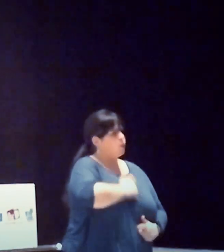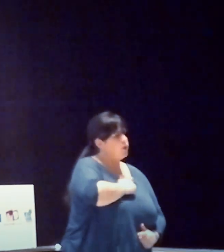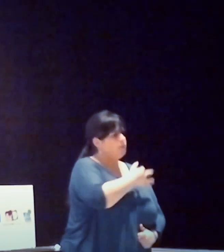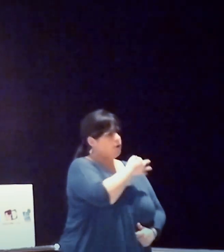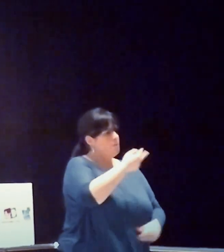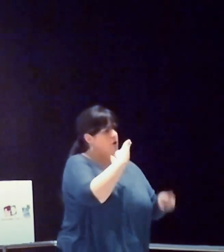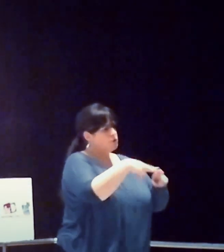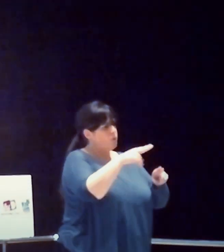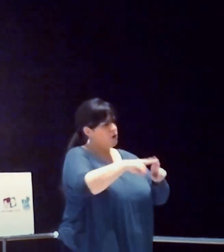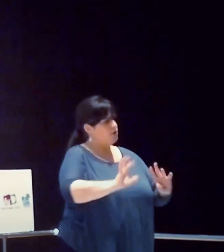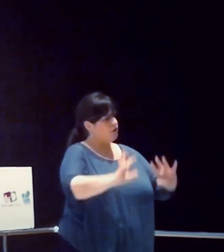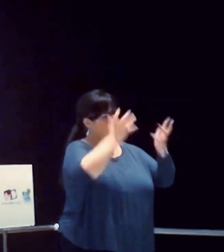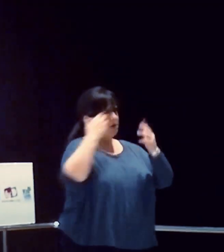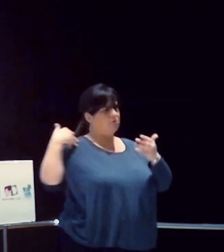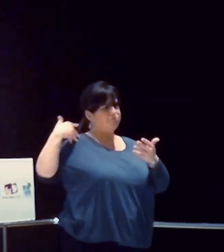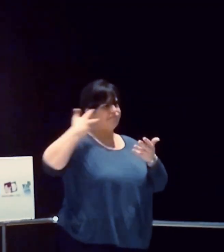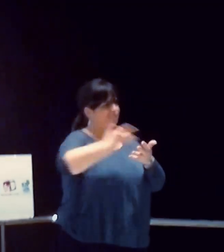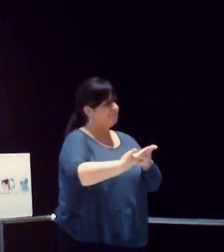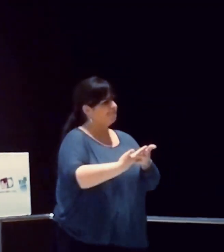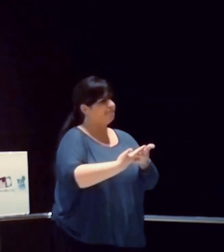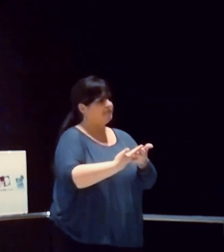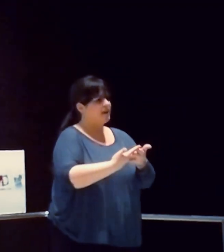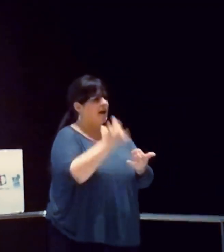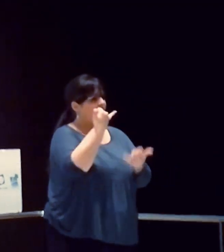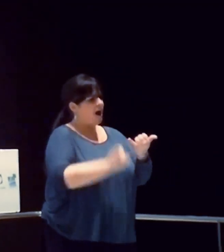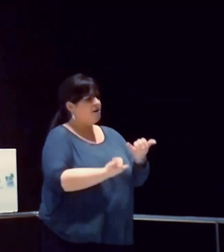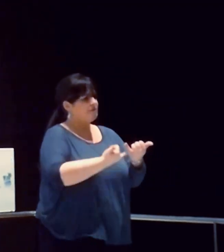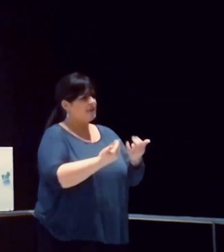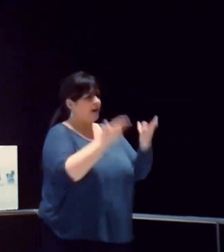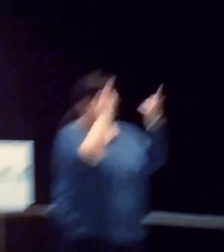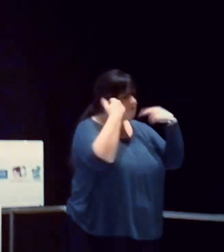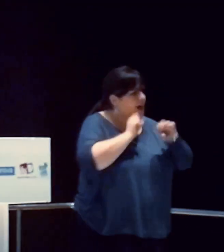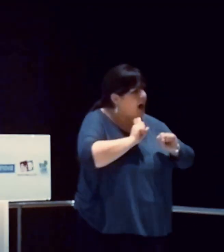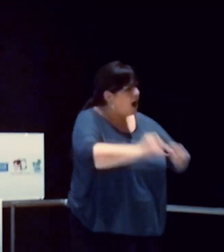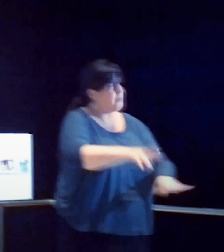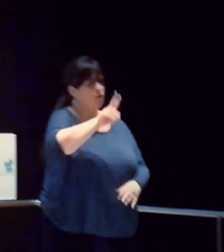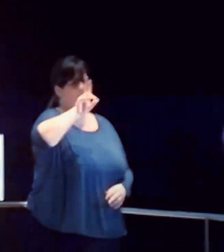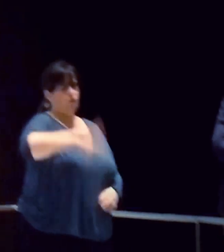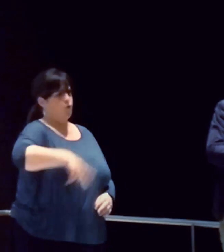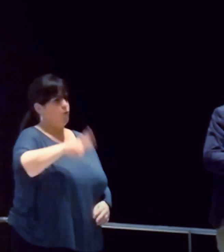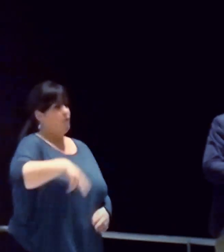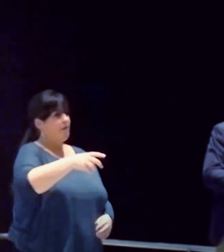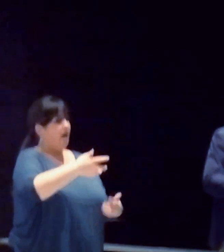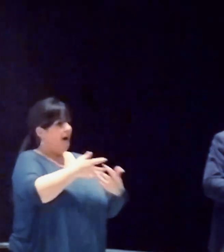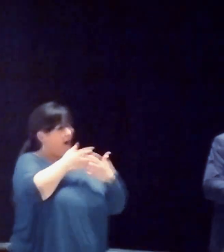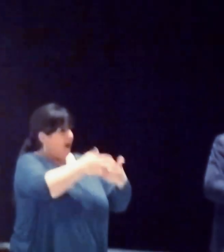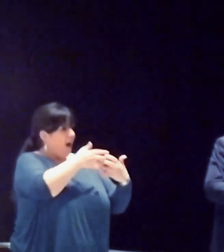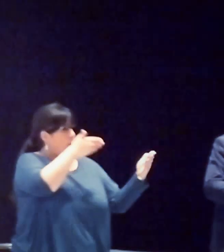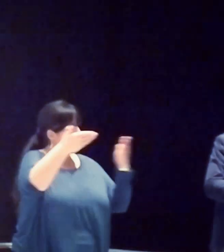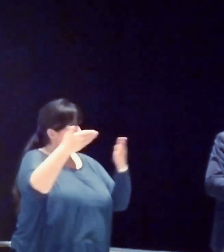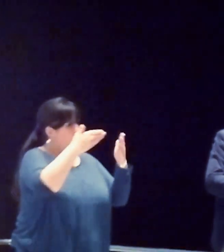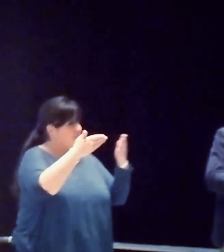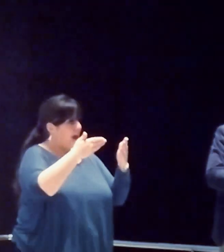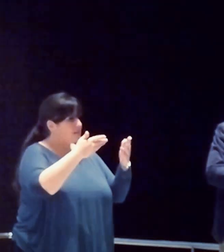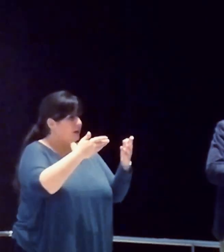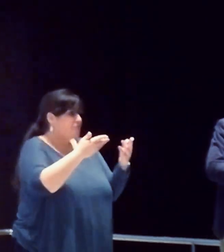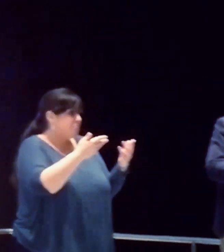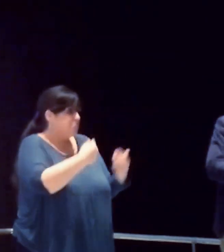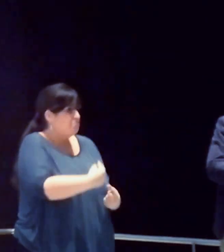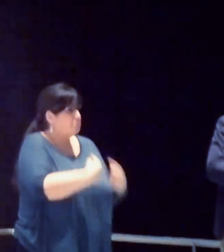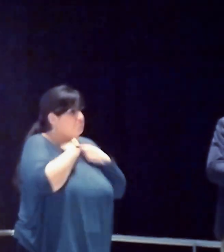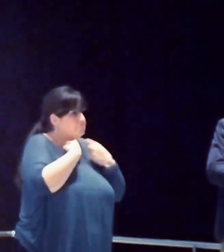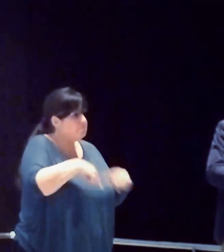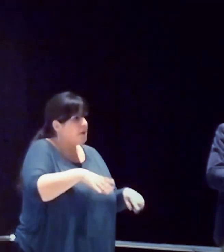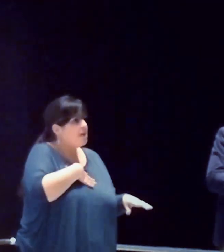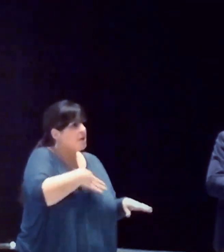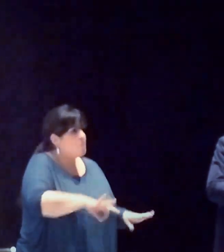allá, que non se dá por derrotado, que pode perder batallas, pero sabe que ten que gañar a guerra, porque está